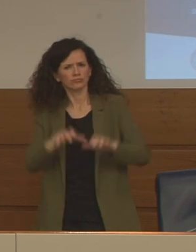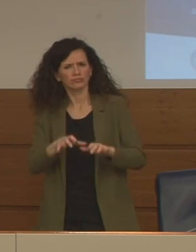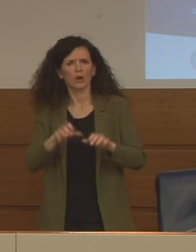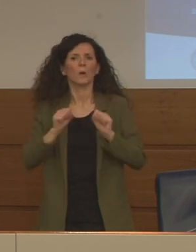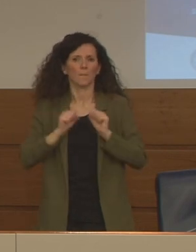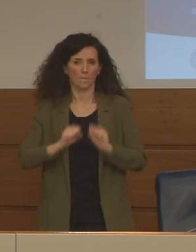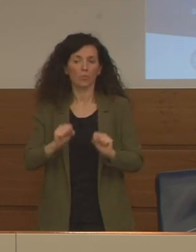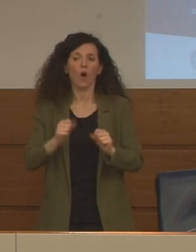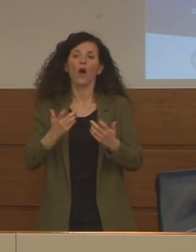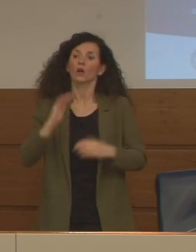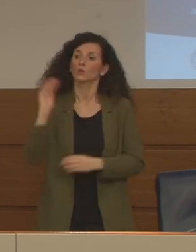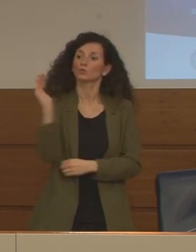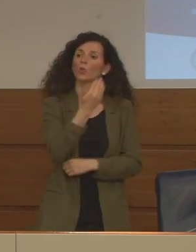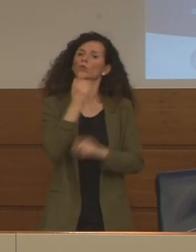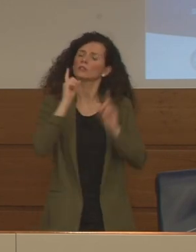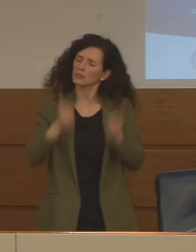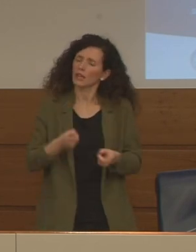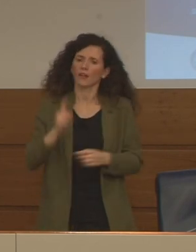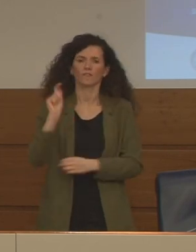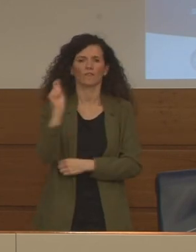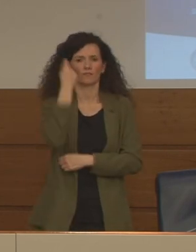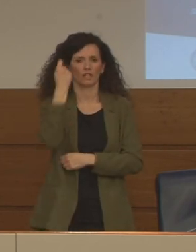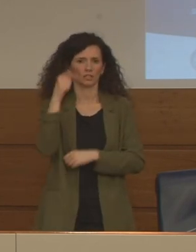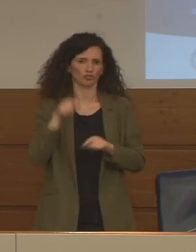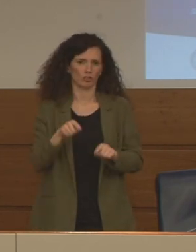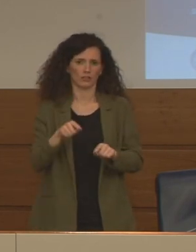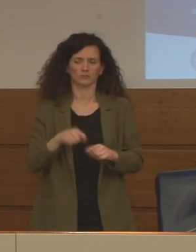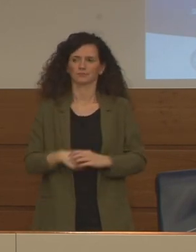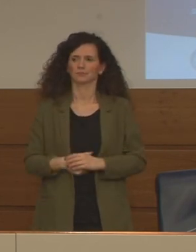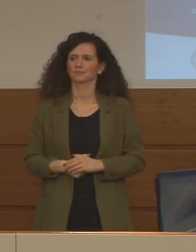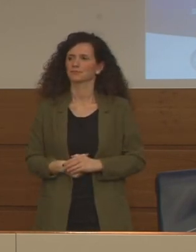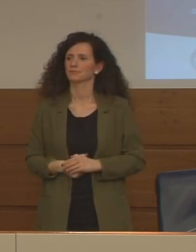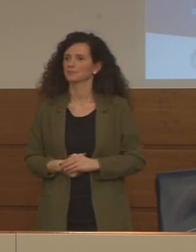cercare di vincere proprio nelle aree contigue